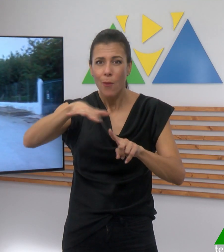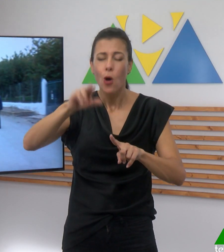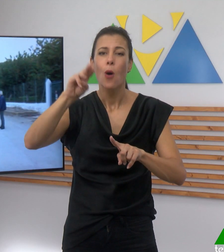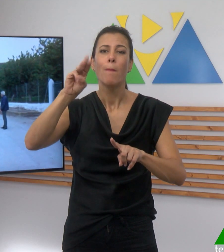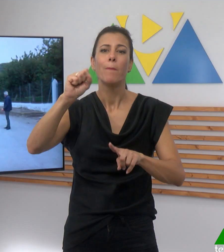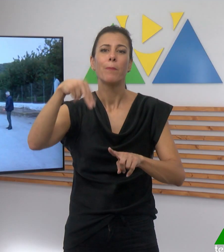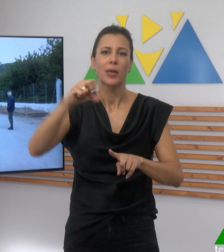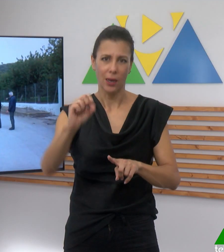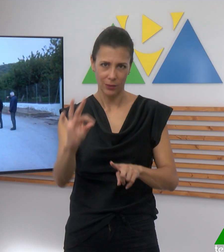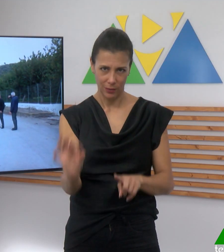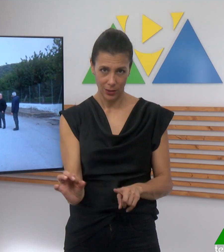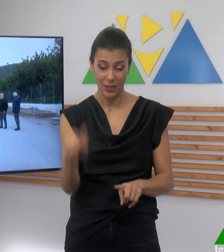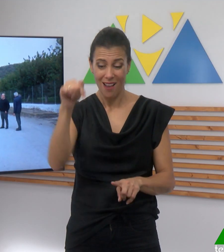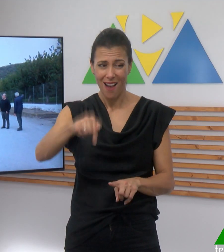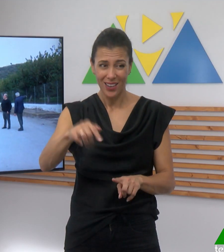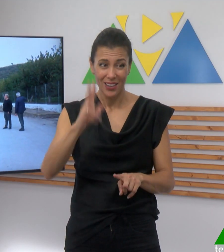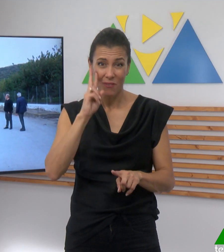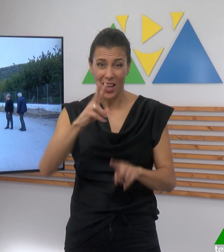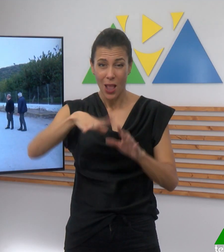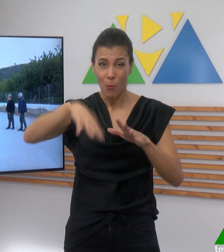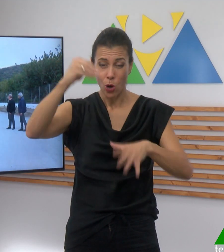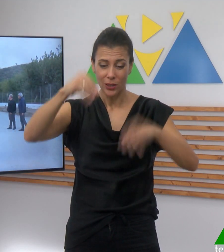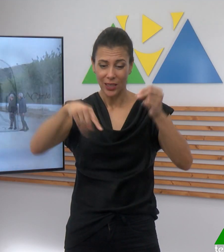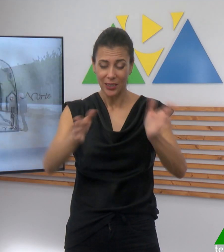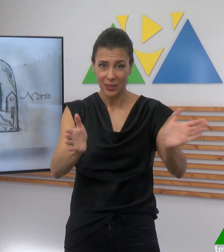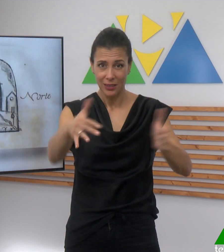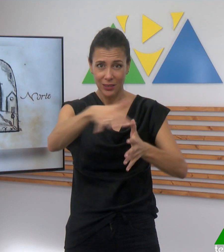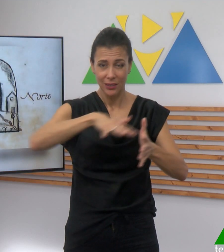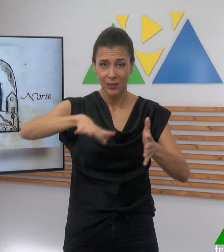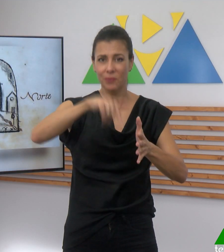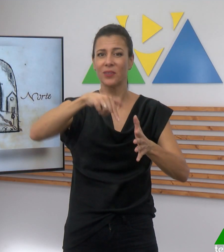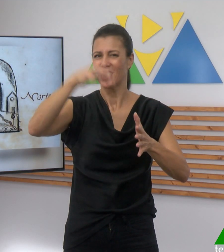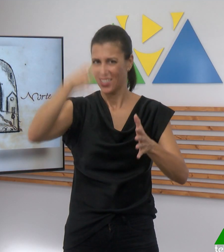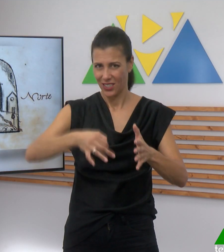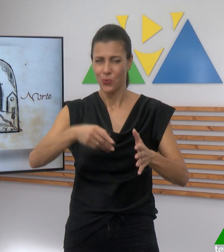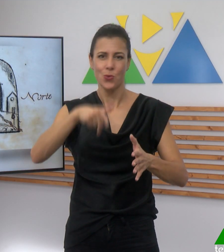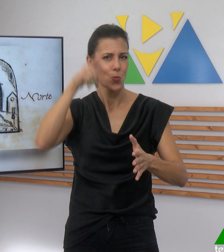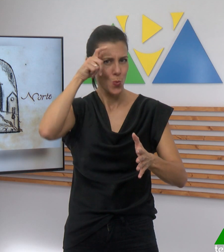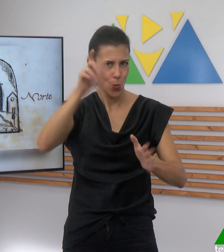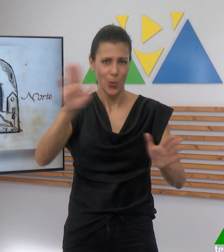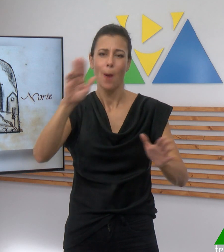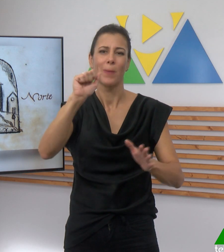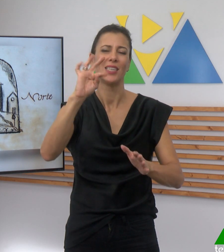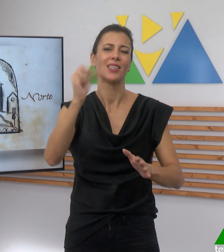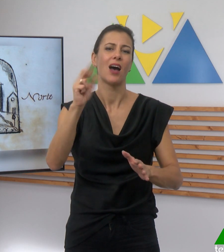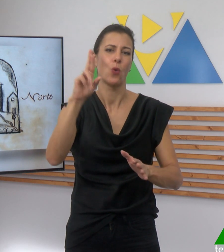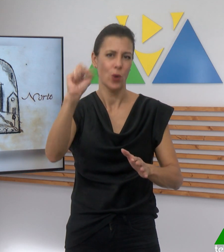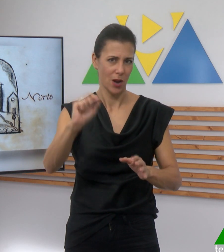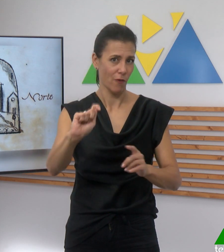pueblo aquí en este Recodo de las montañas del monte del matal debía ser debía ser taura no se ha conservado nada